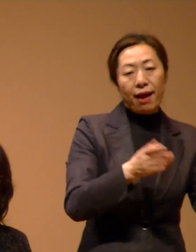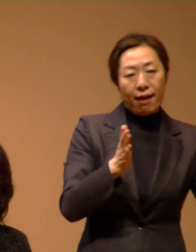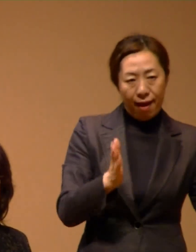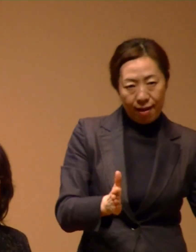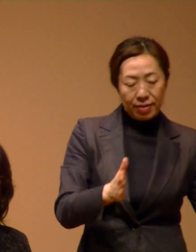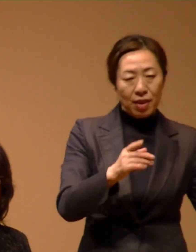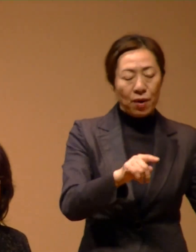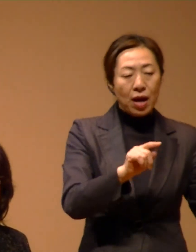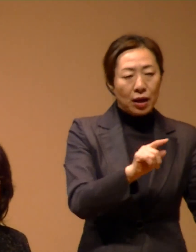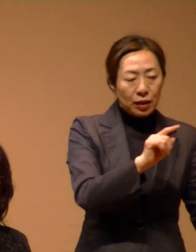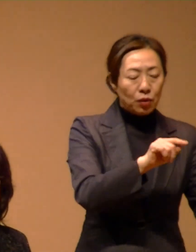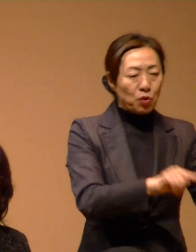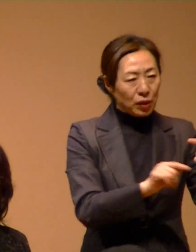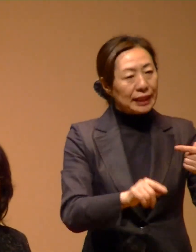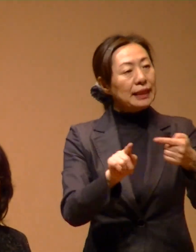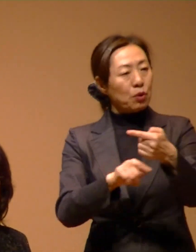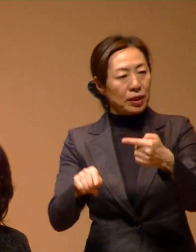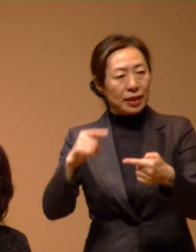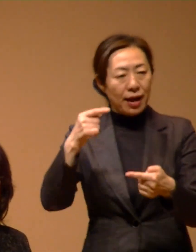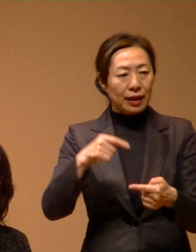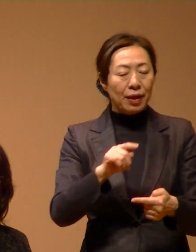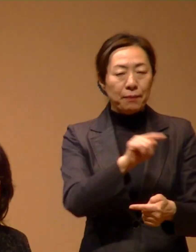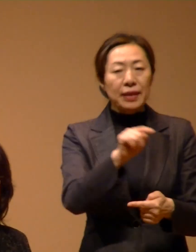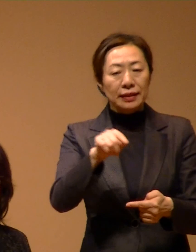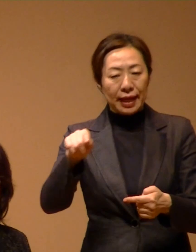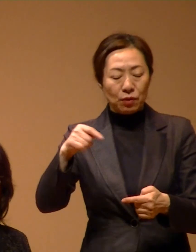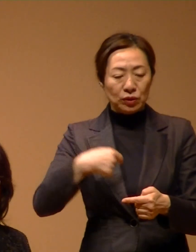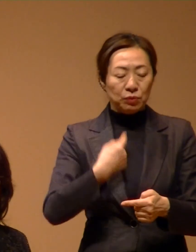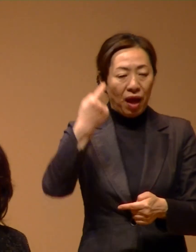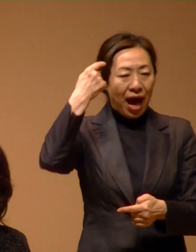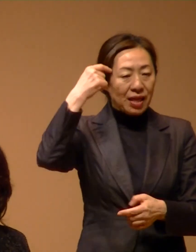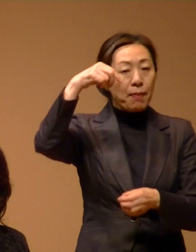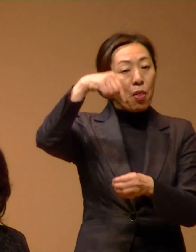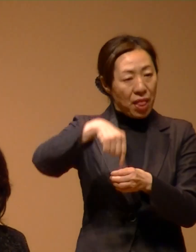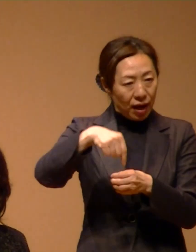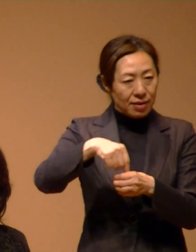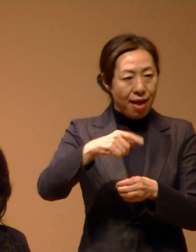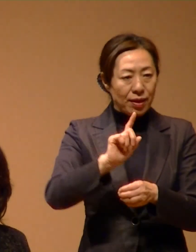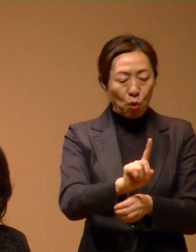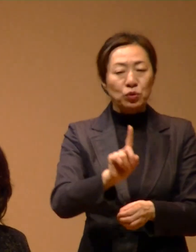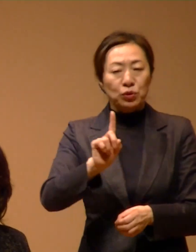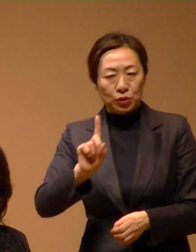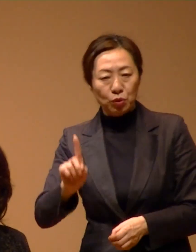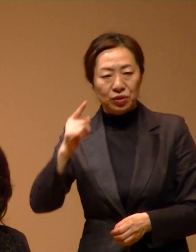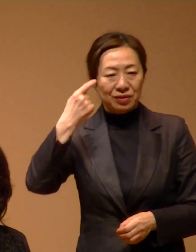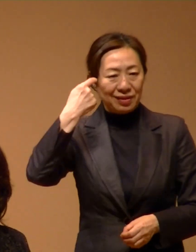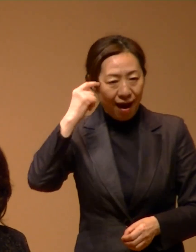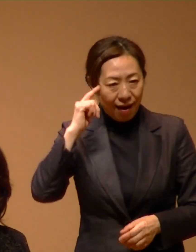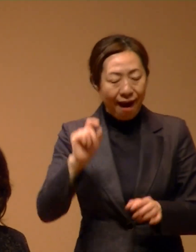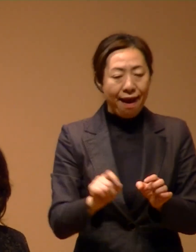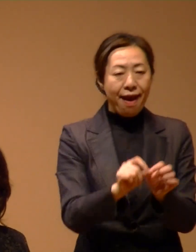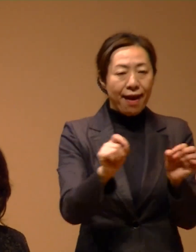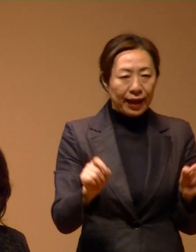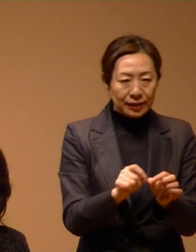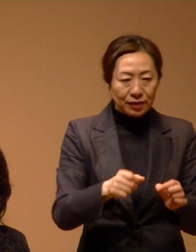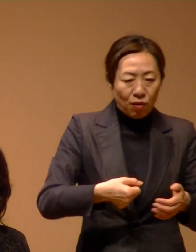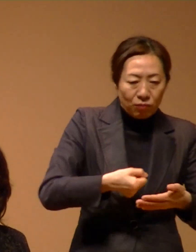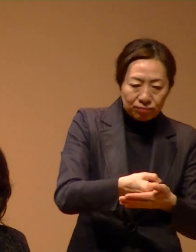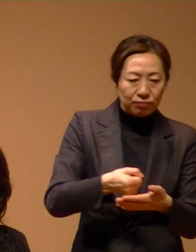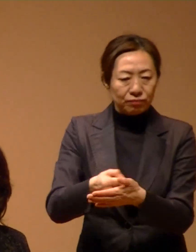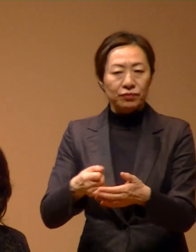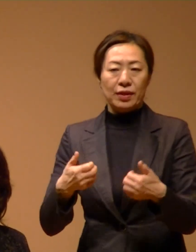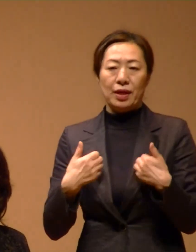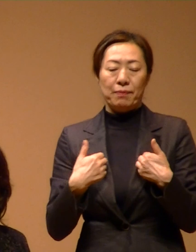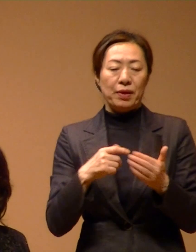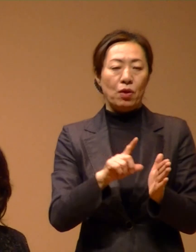人がそれぞれの頭でしっかりと一つ一つ考えて結論を出していかなきゃいけない時期だ